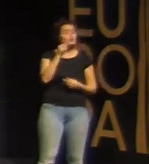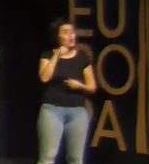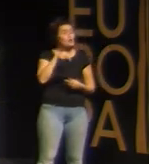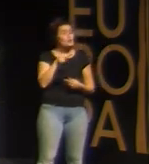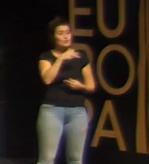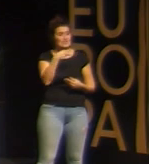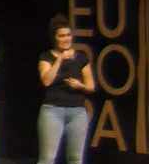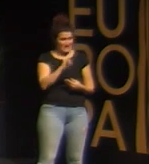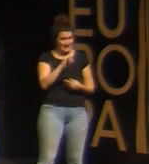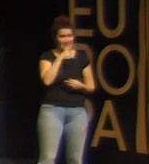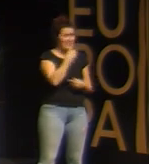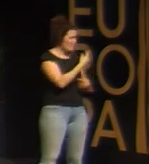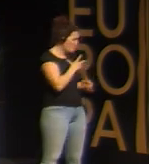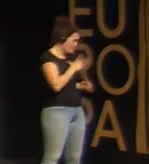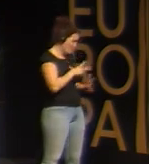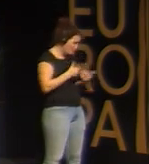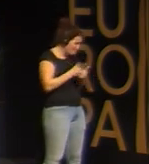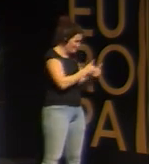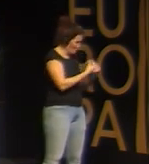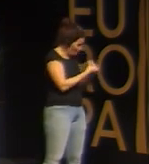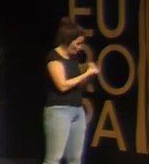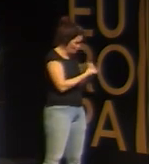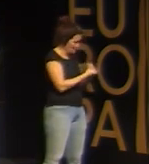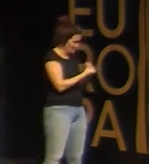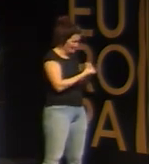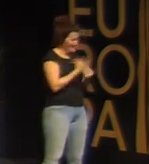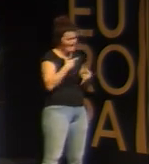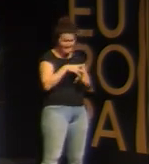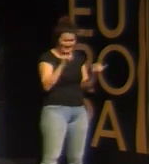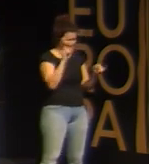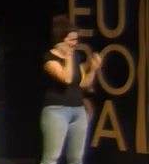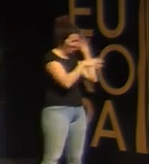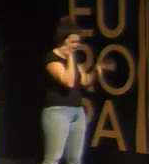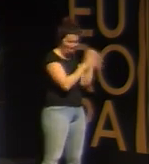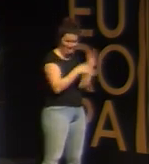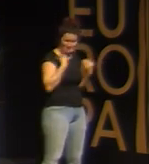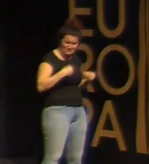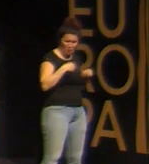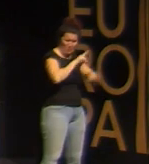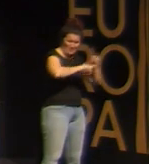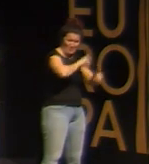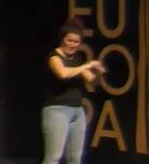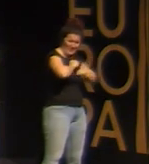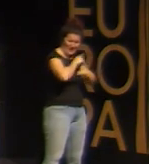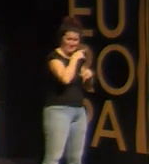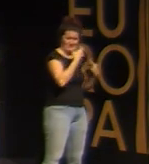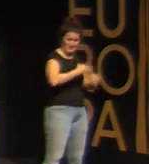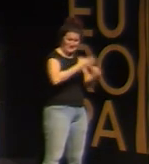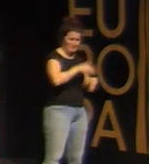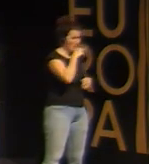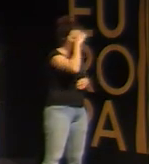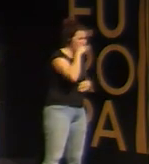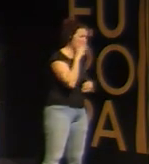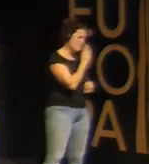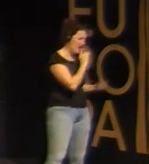favor seguimos juntos dejamos de tirarnos los tiestos a la cabeza dejamos de tirarnos los trastos a la cabeza papá con